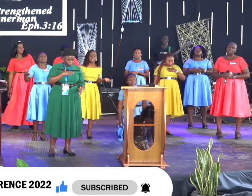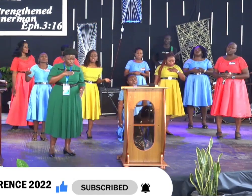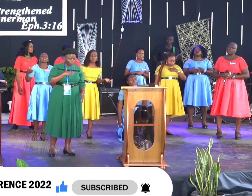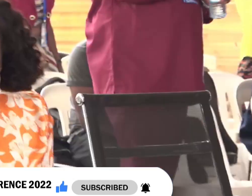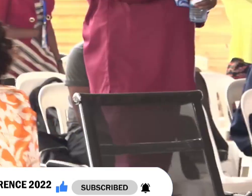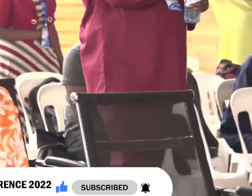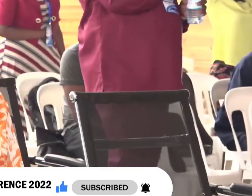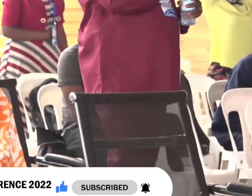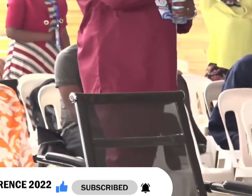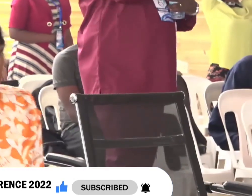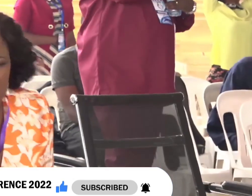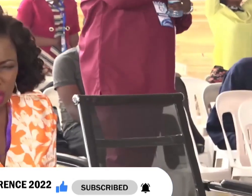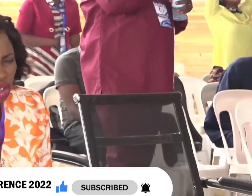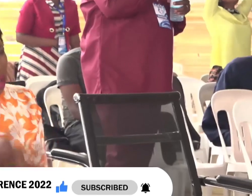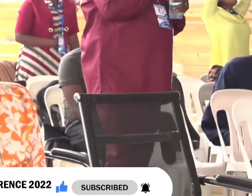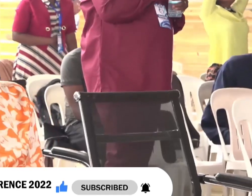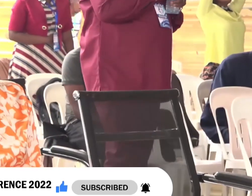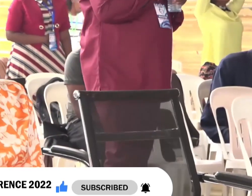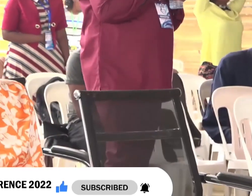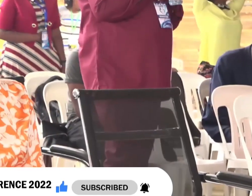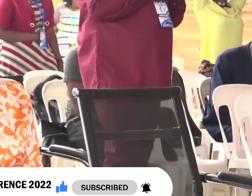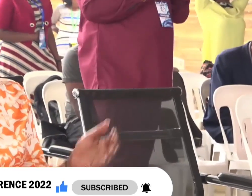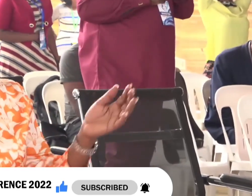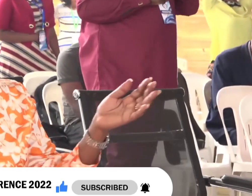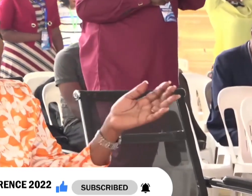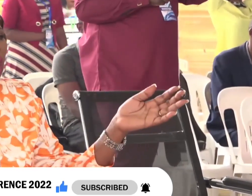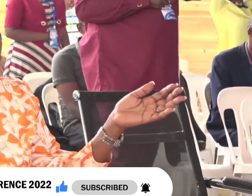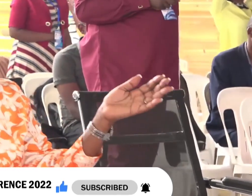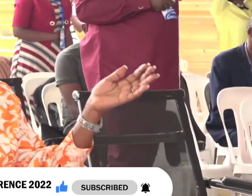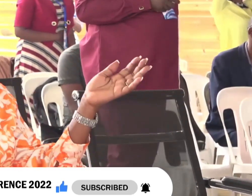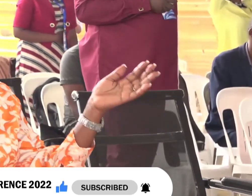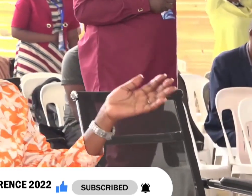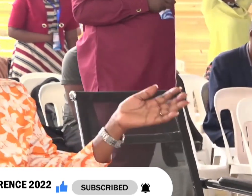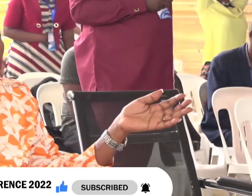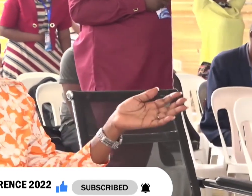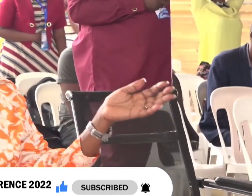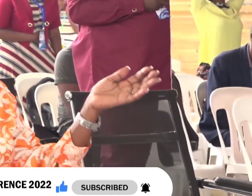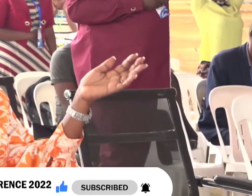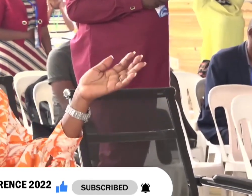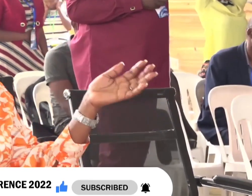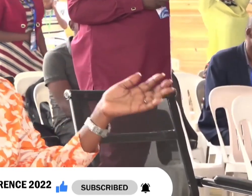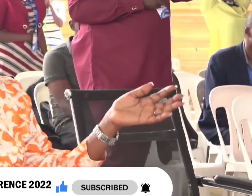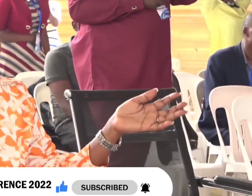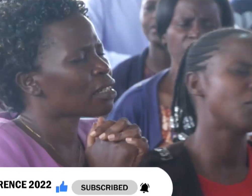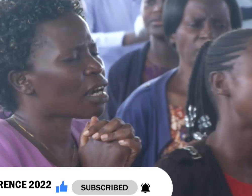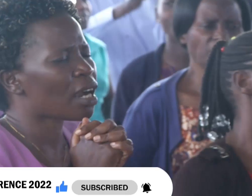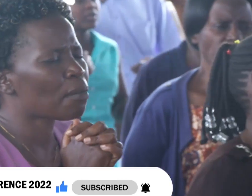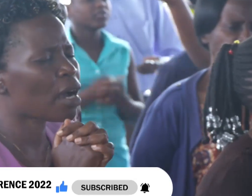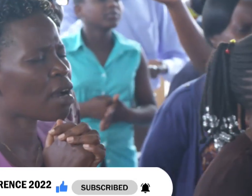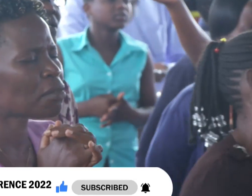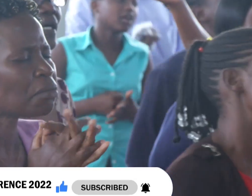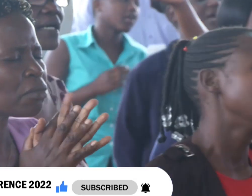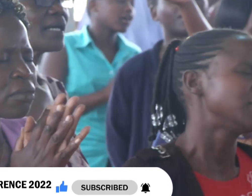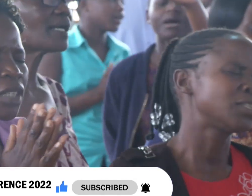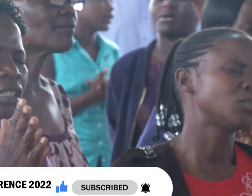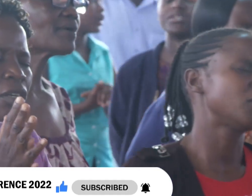wakiri ompalule naye ontuse woyagala mbeere onyamba okutuuka ku levo kweyagala ntuuke onyamba